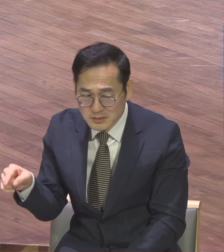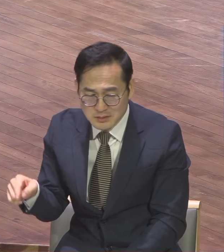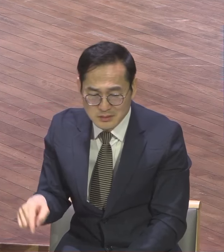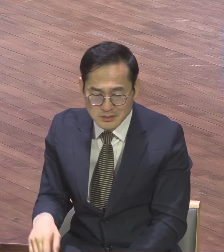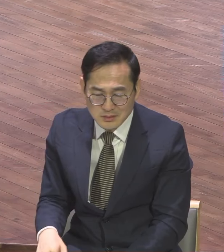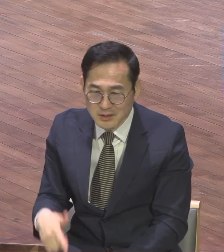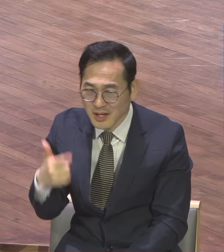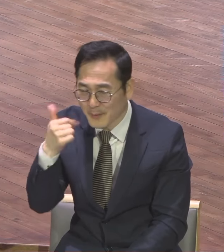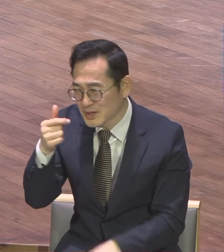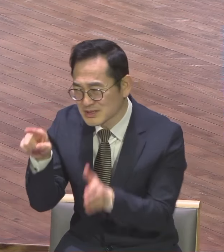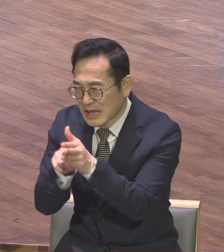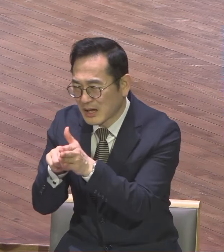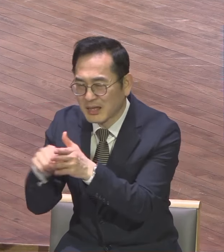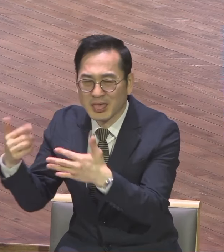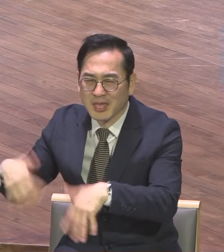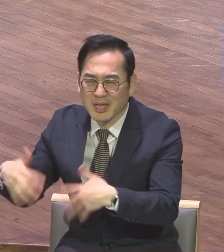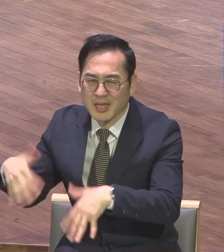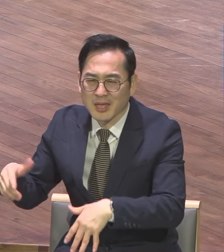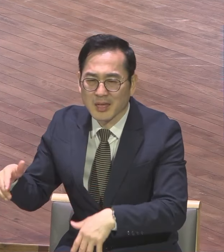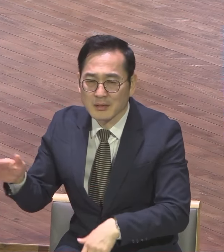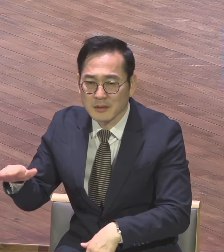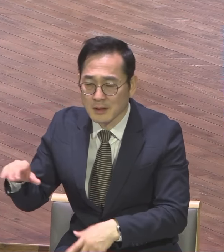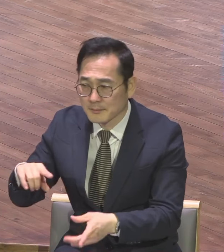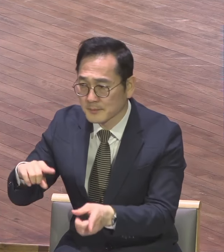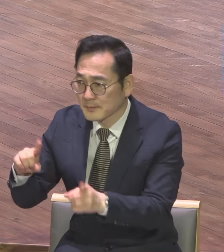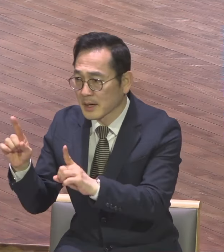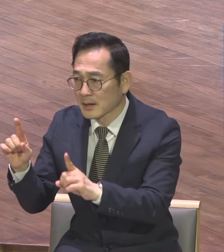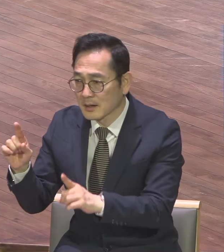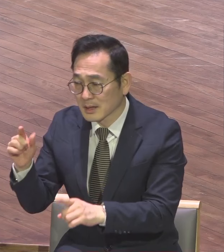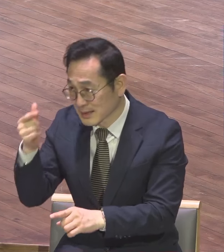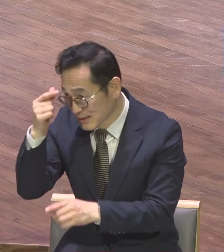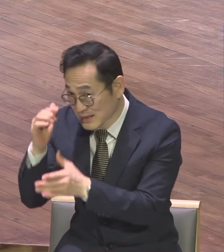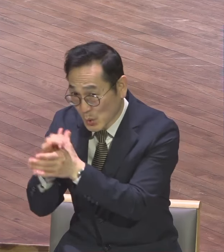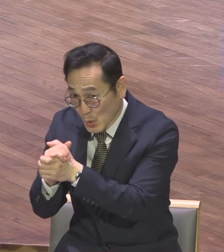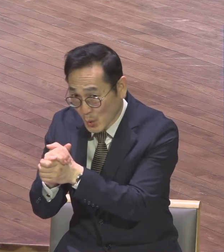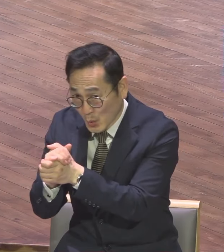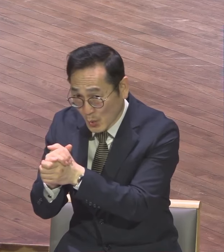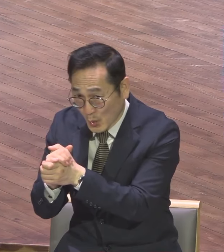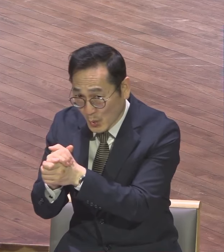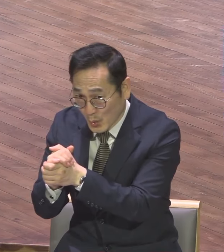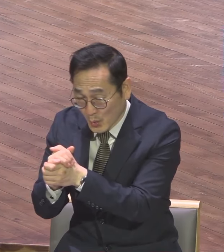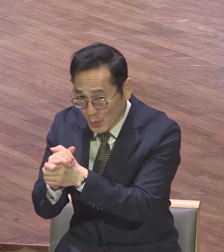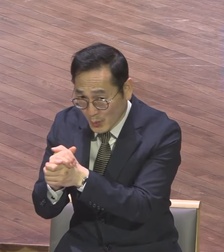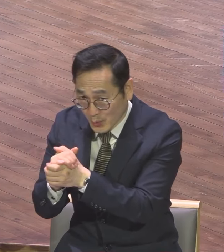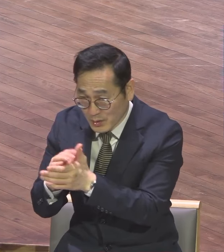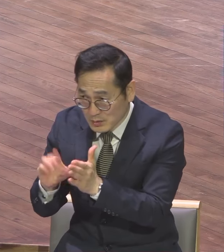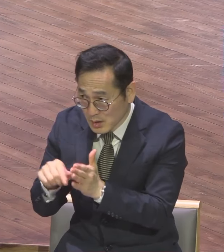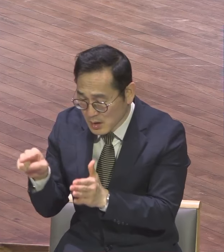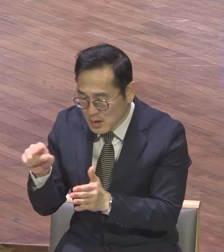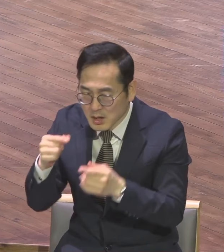없이 하지만은 영적인 거는요 강권적으로 해야 됩니다. 강권적으로.